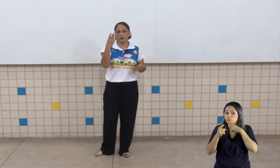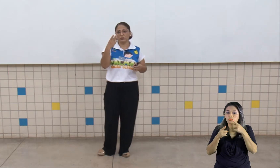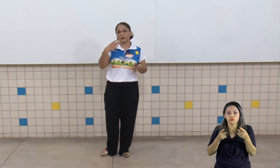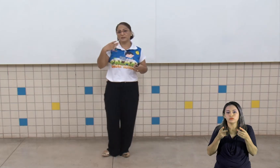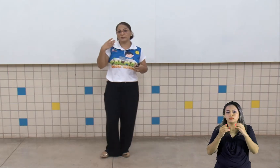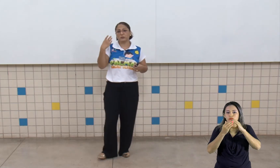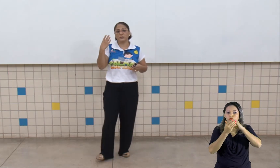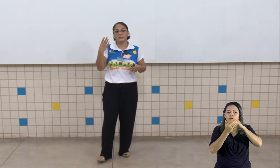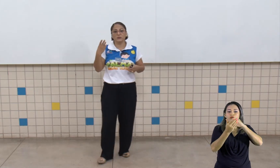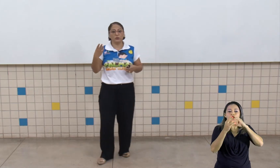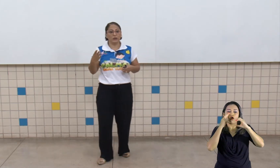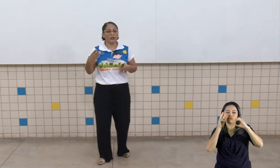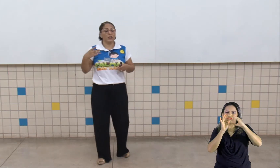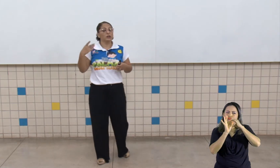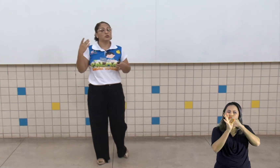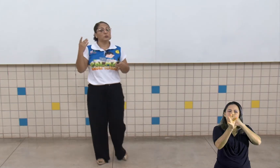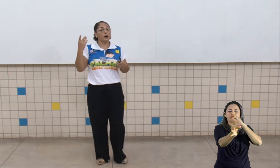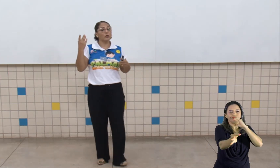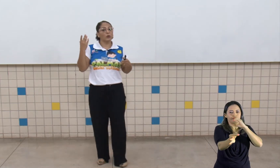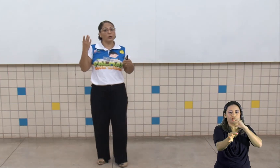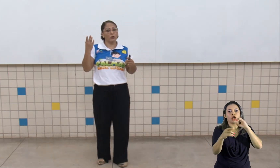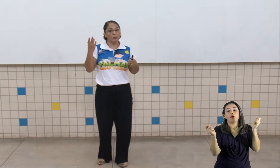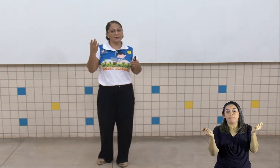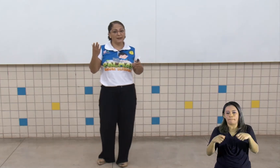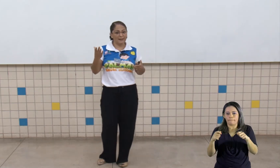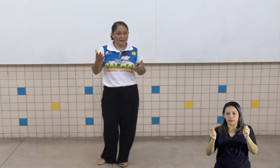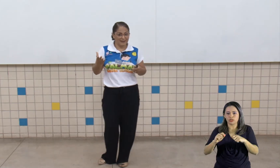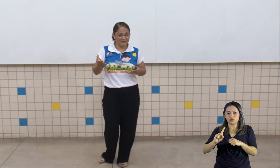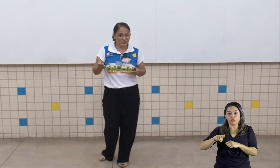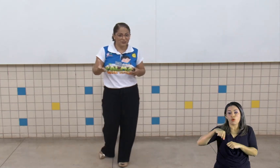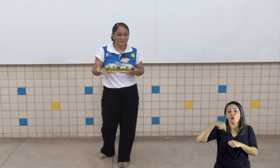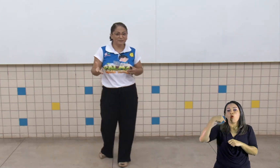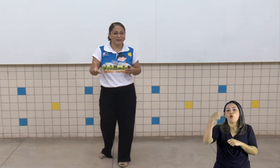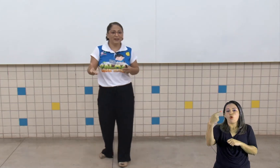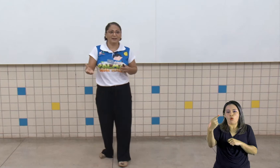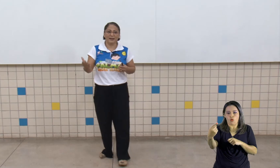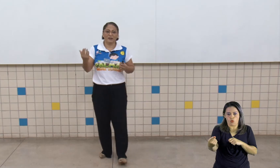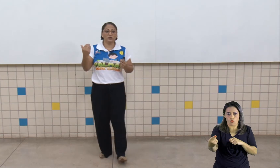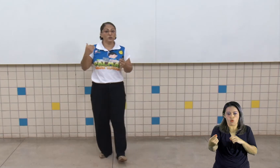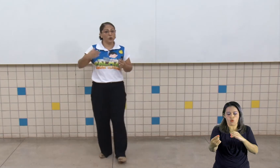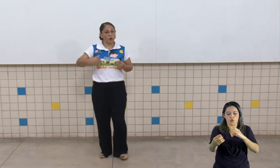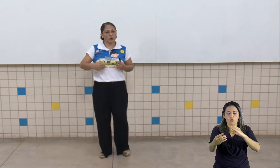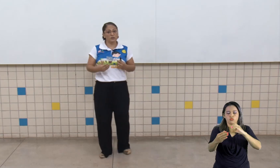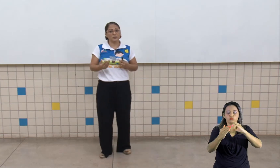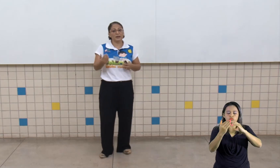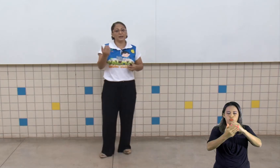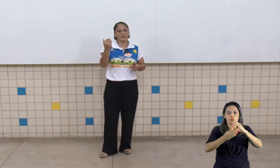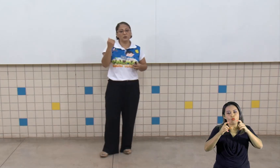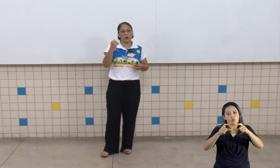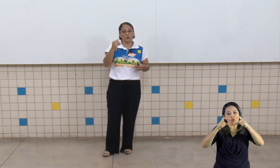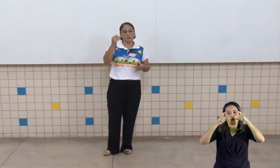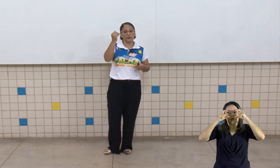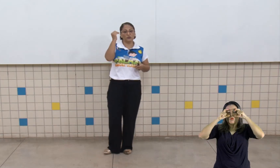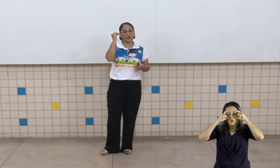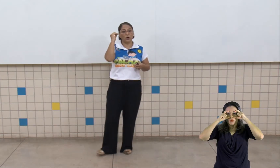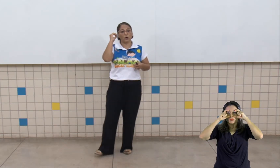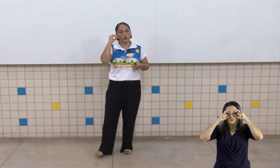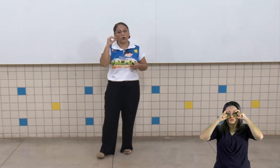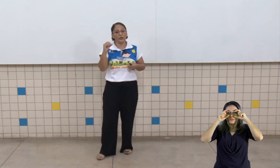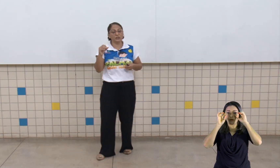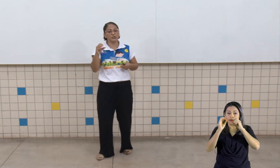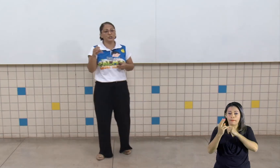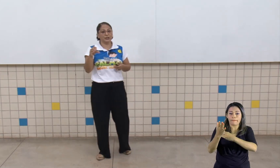de longe. Então, às vezes, eu preciso do quê? De uma outra lente, né? De um óculos, para que esse óculos me ajude